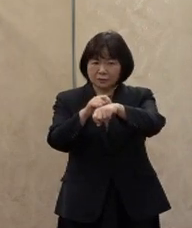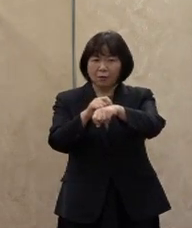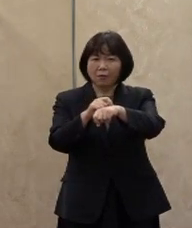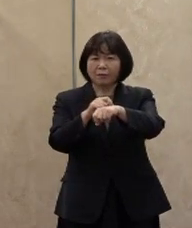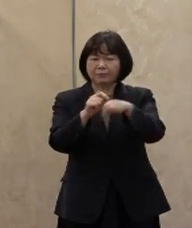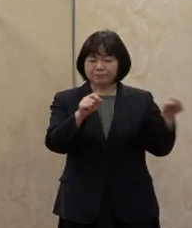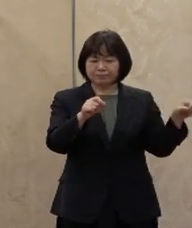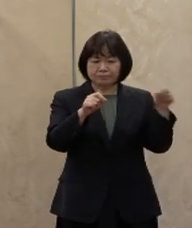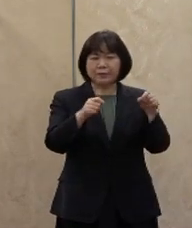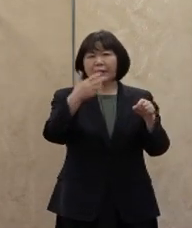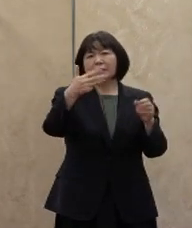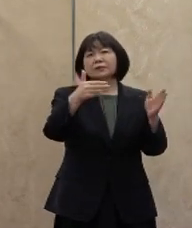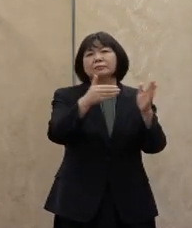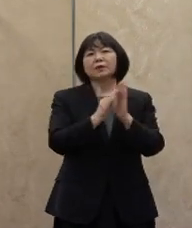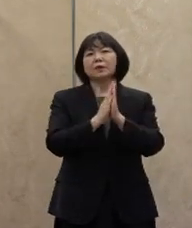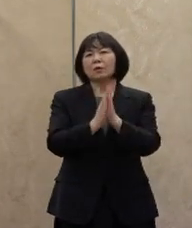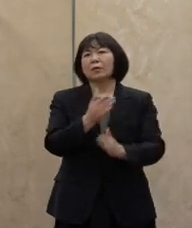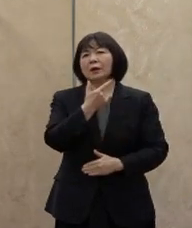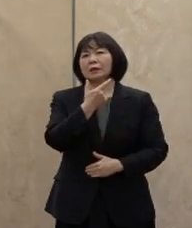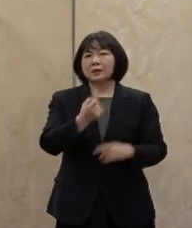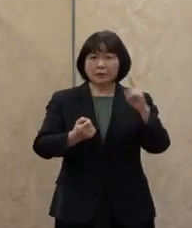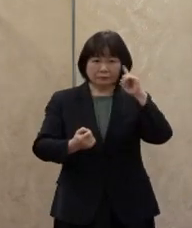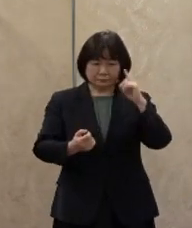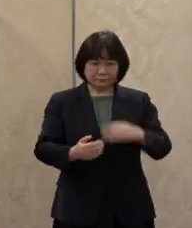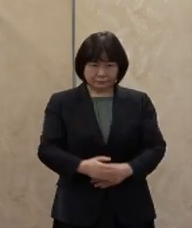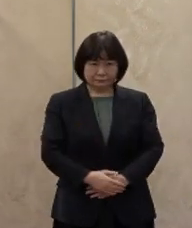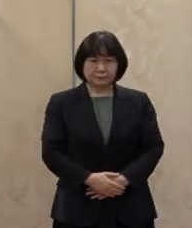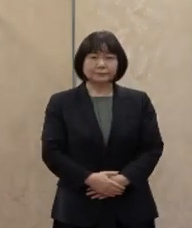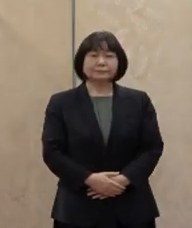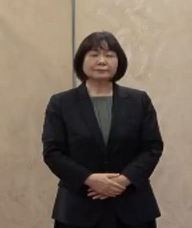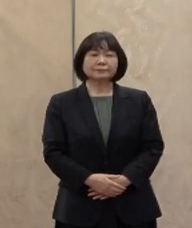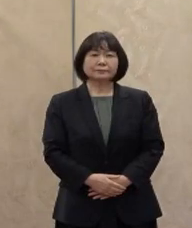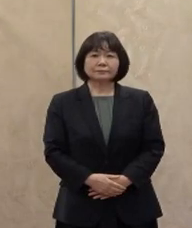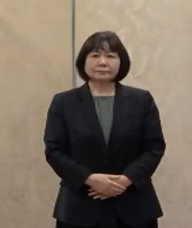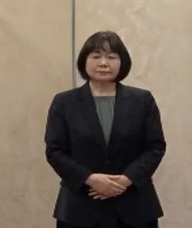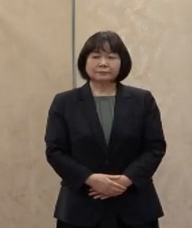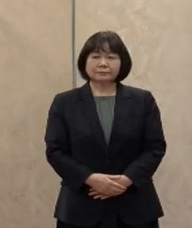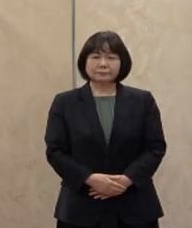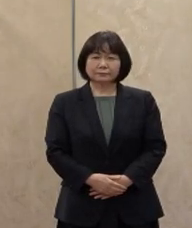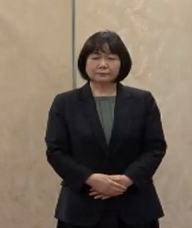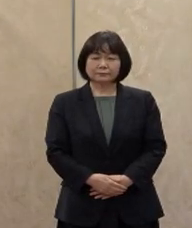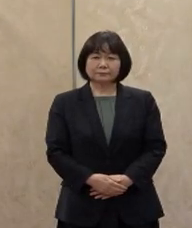で、にお願いをしたいというふうに思います。